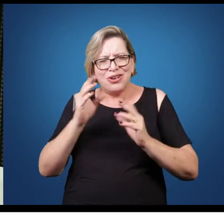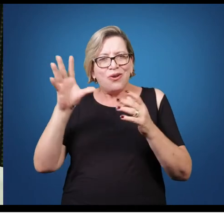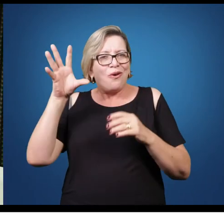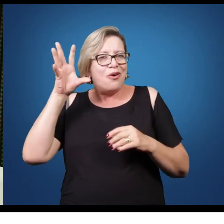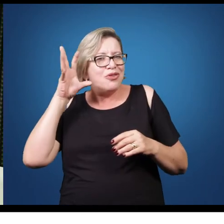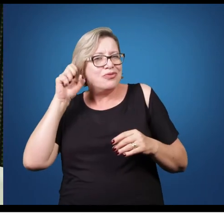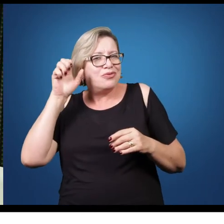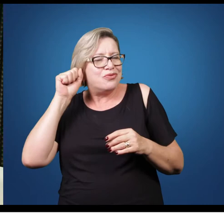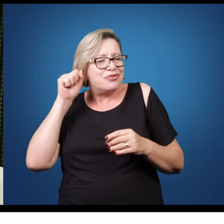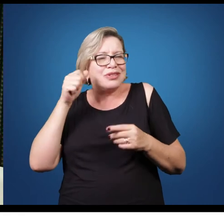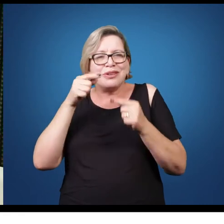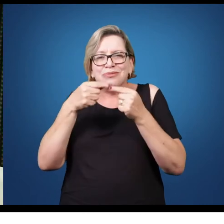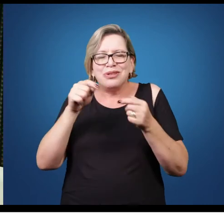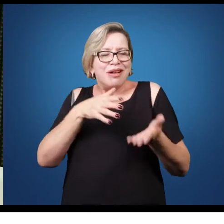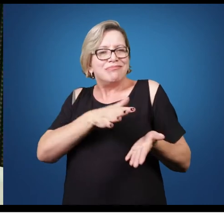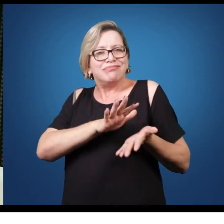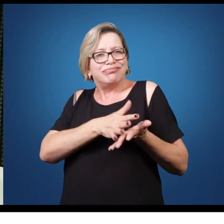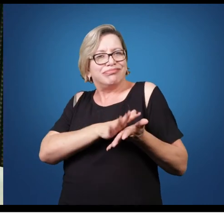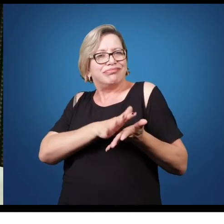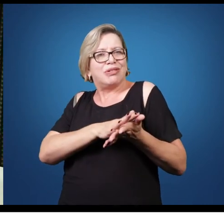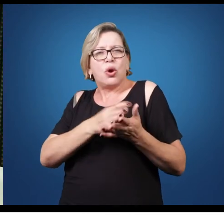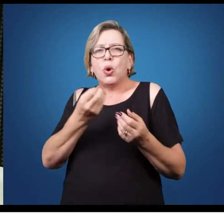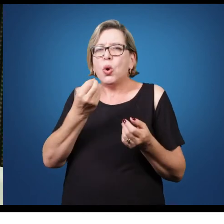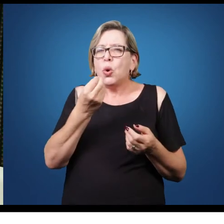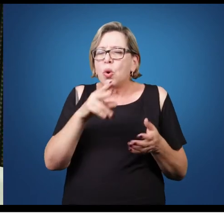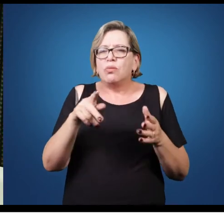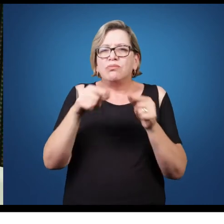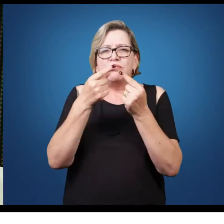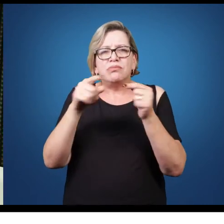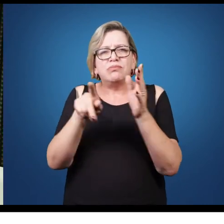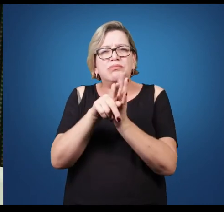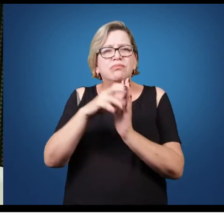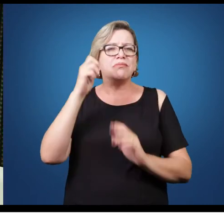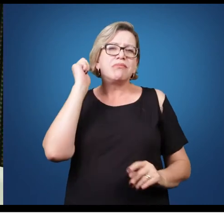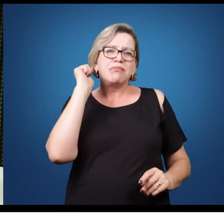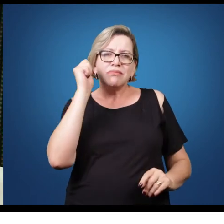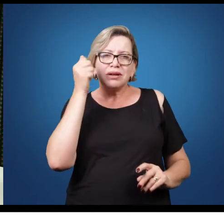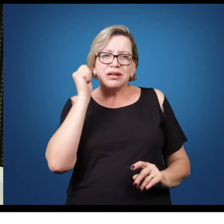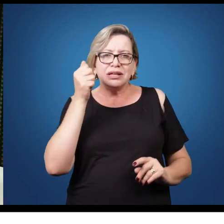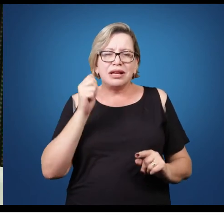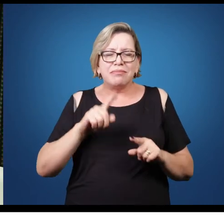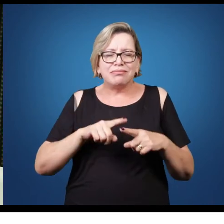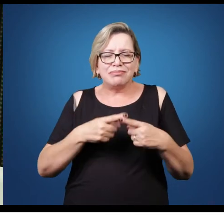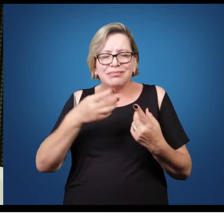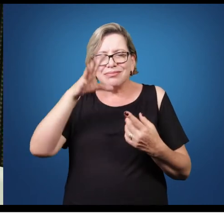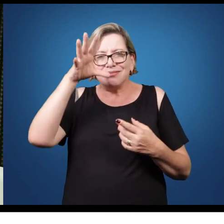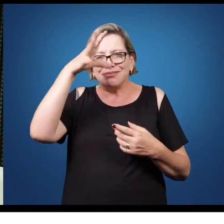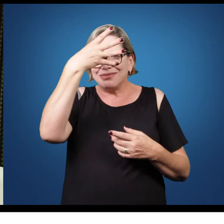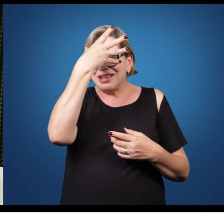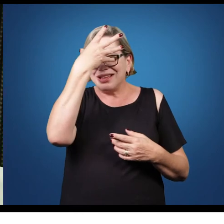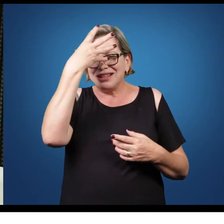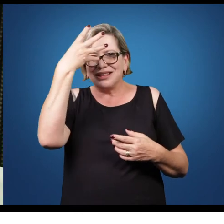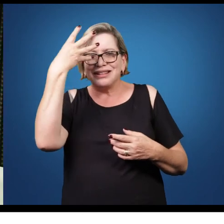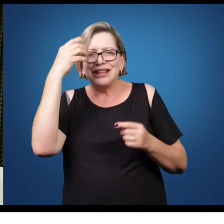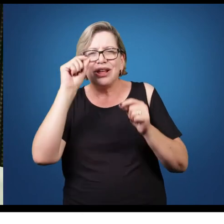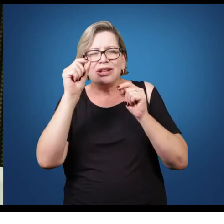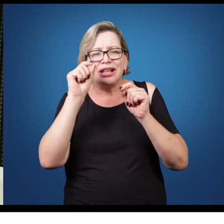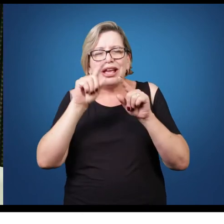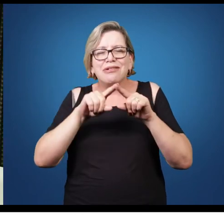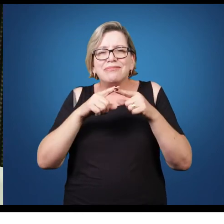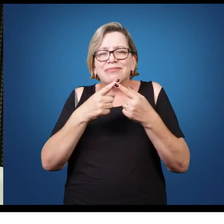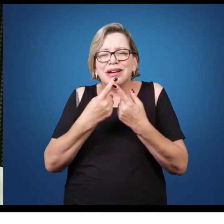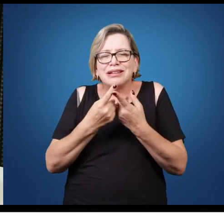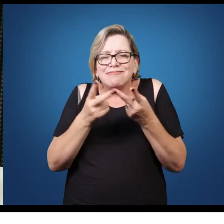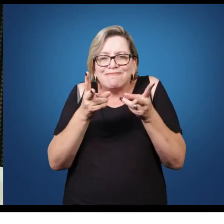aí tanto sambista terminado o tango argentino mas esquece tudo o resto escuta o som e que tipo de ideias